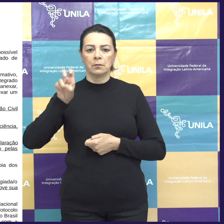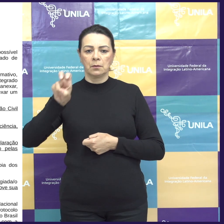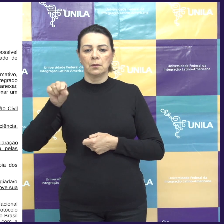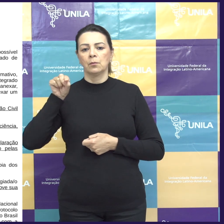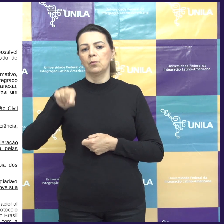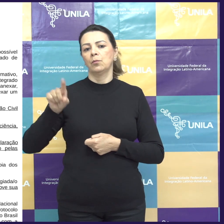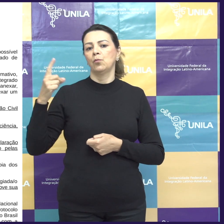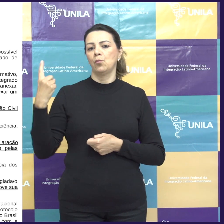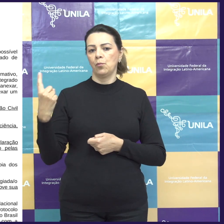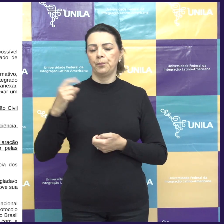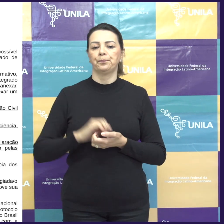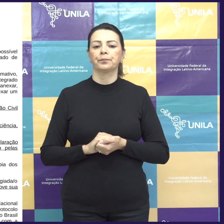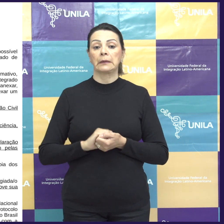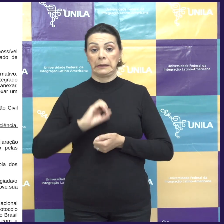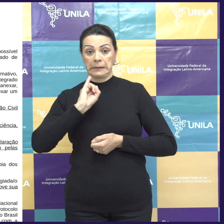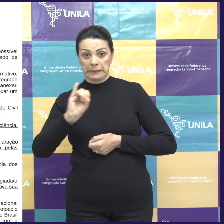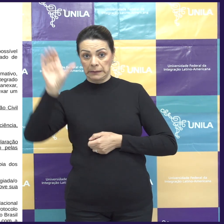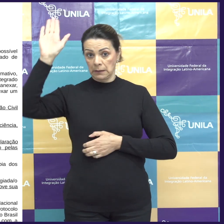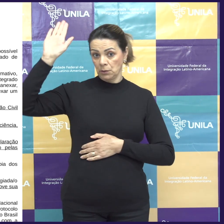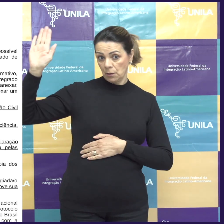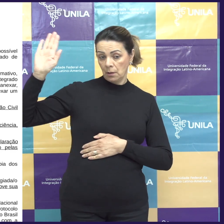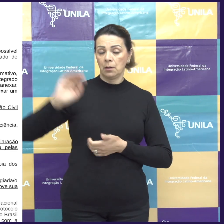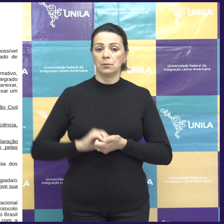4.10.5.1 Em caso de candidato